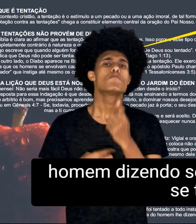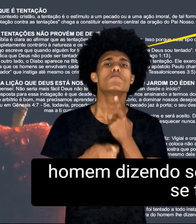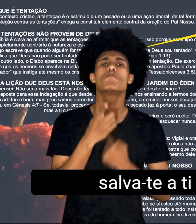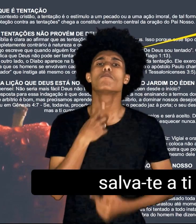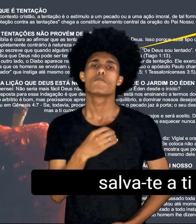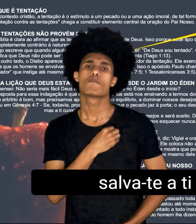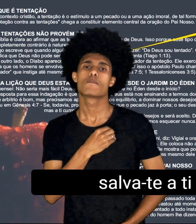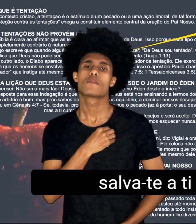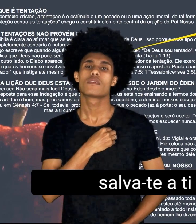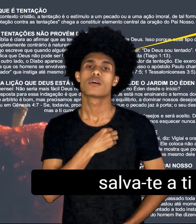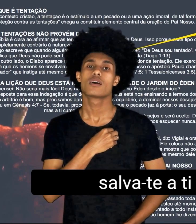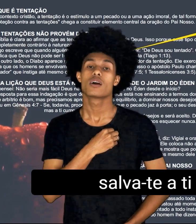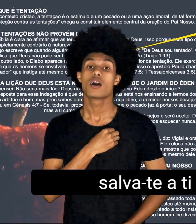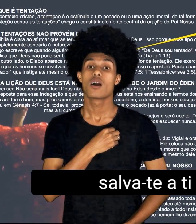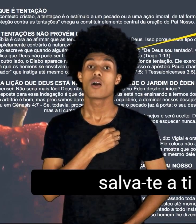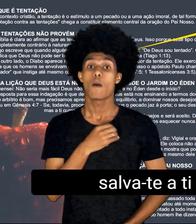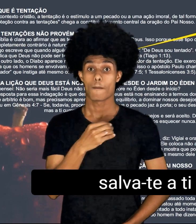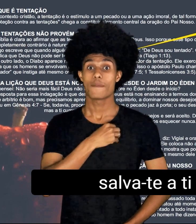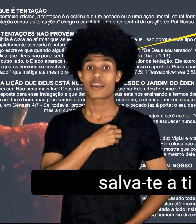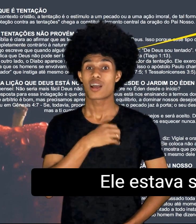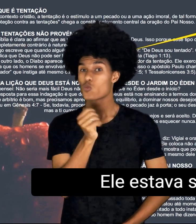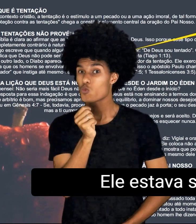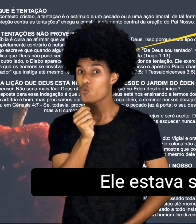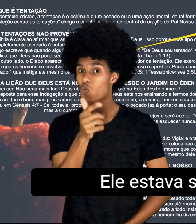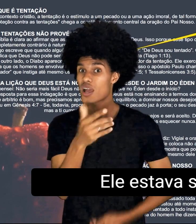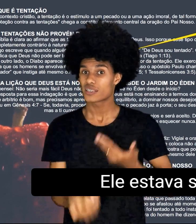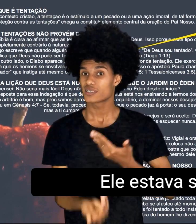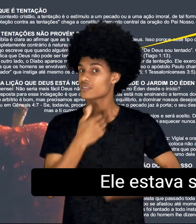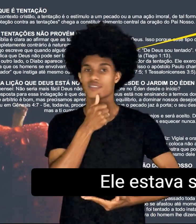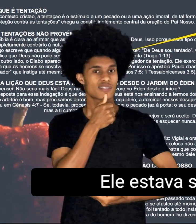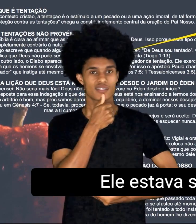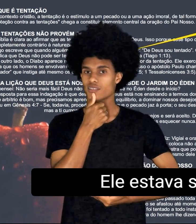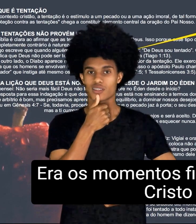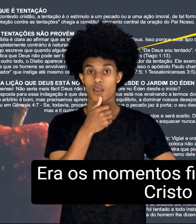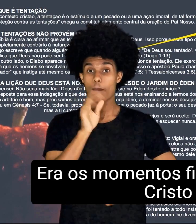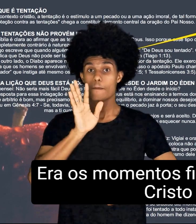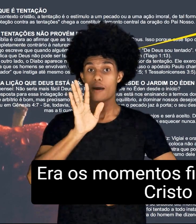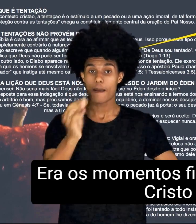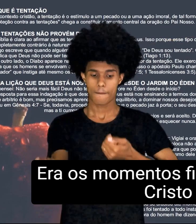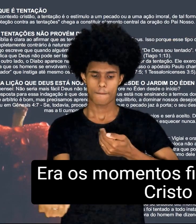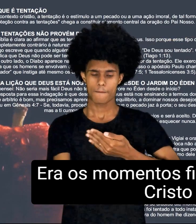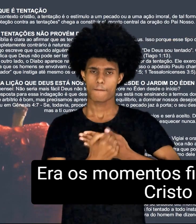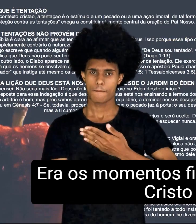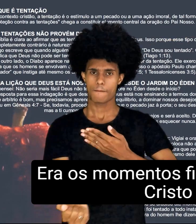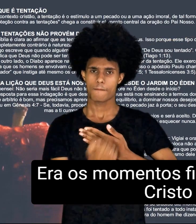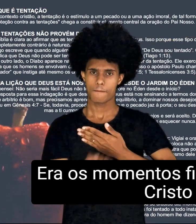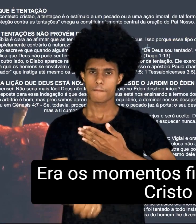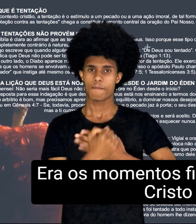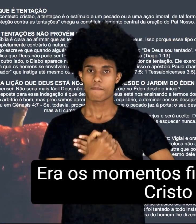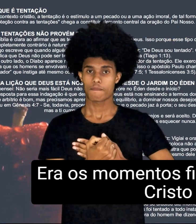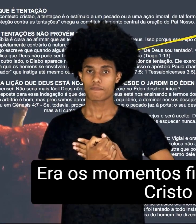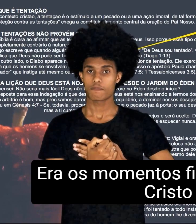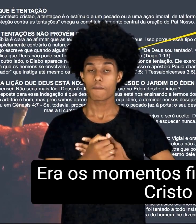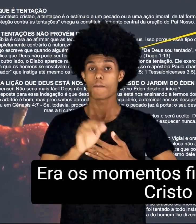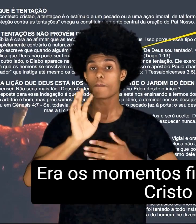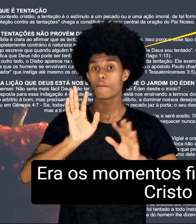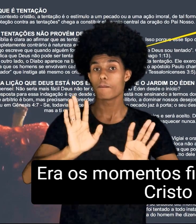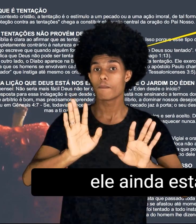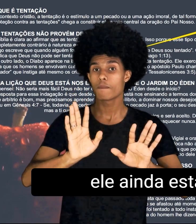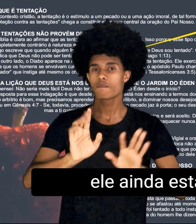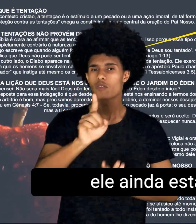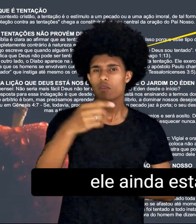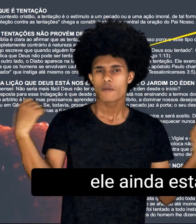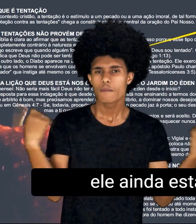tu és Cristo, salva-te a ti e a nós também. Cara, ele estava sendo crucificado, né? Eram os momentos finais da vida do Senhor Jesus Cristo, e mesmo